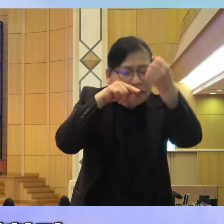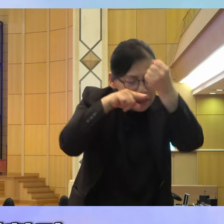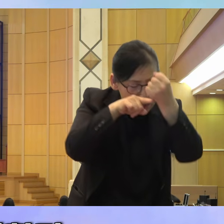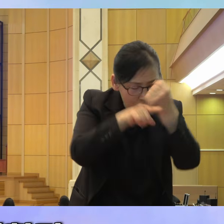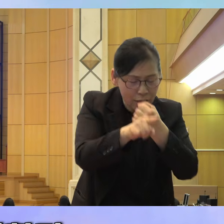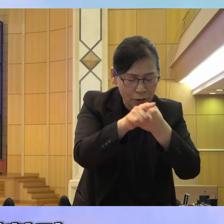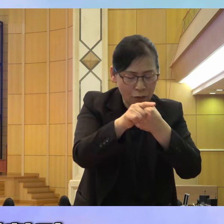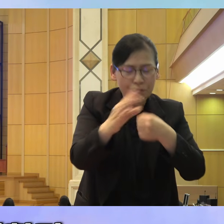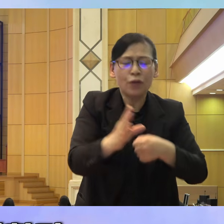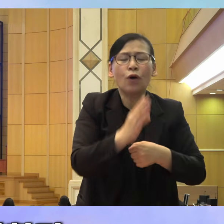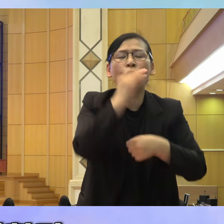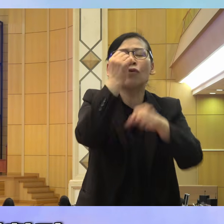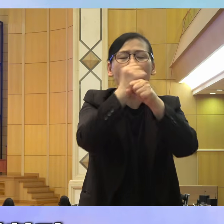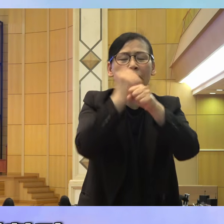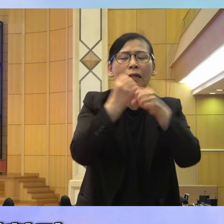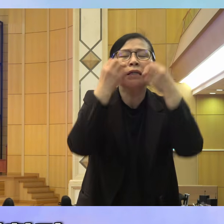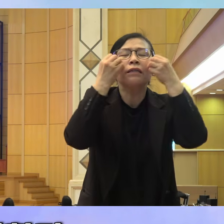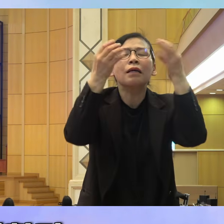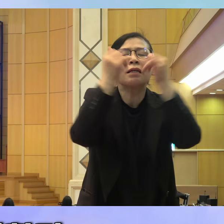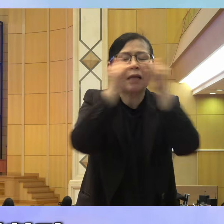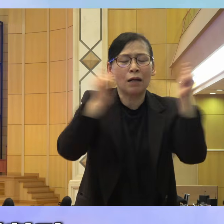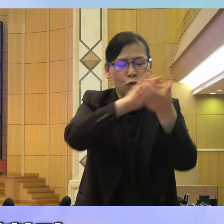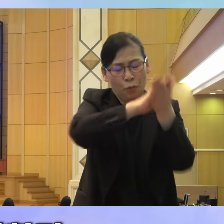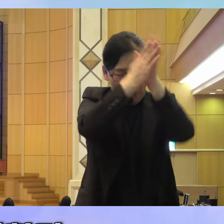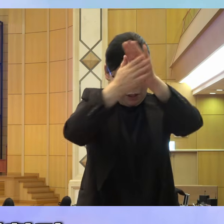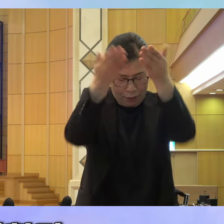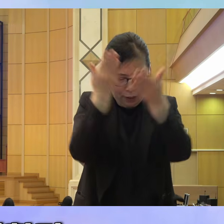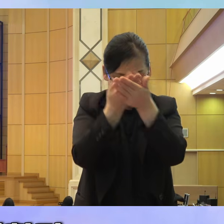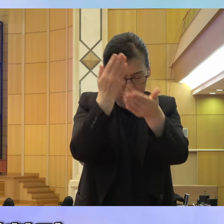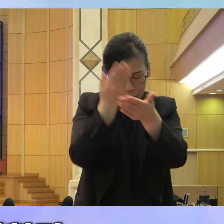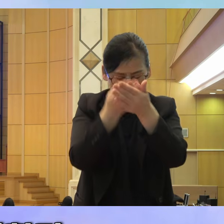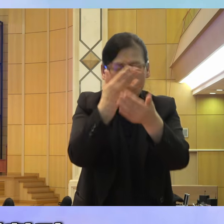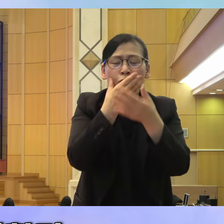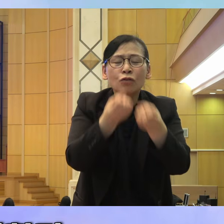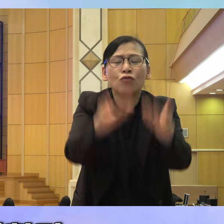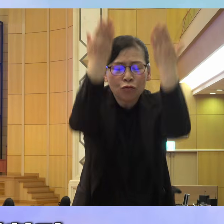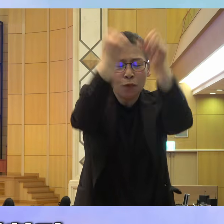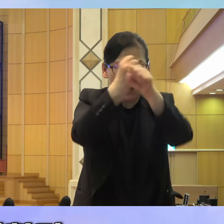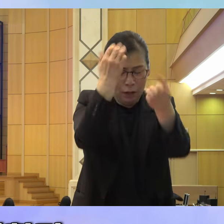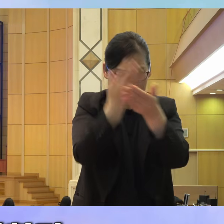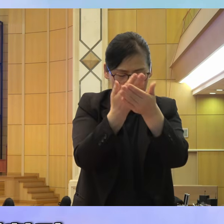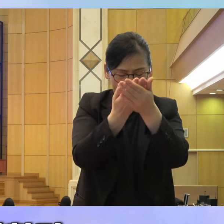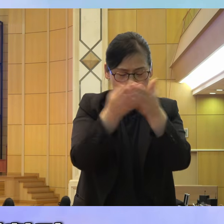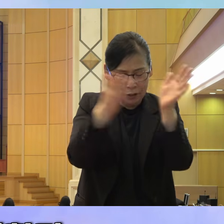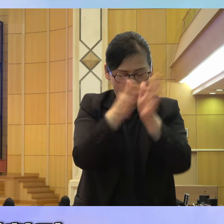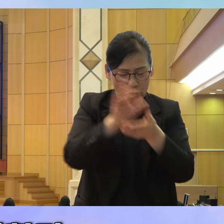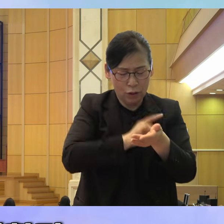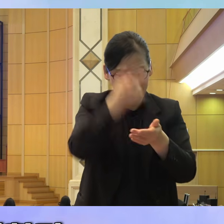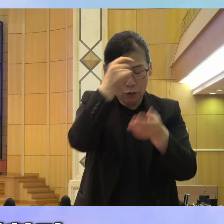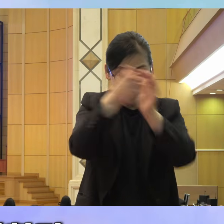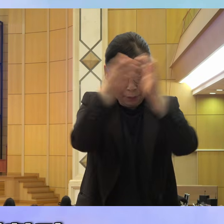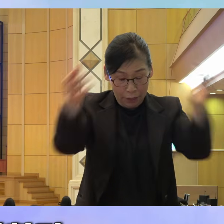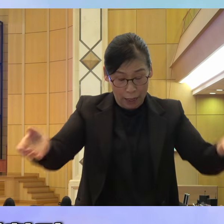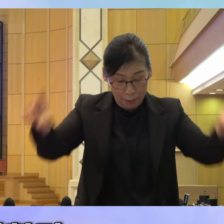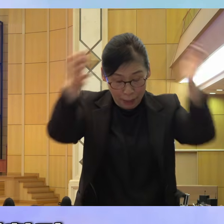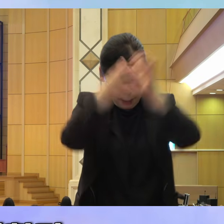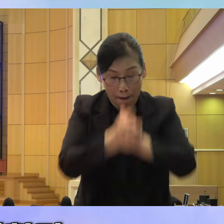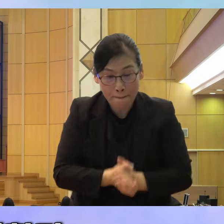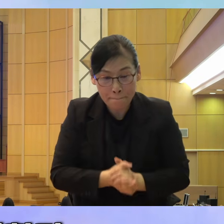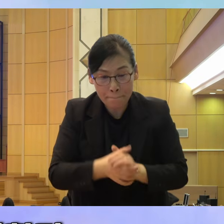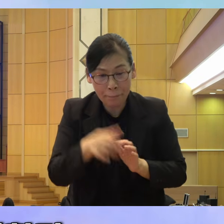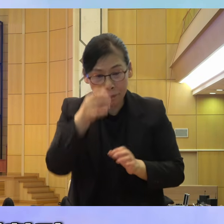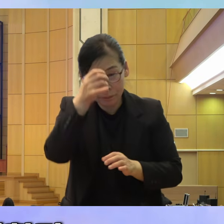진리로 거룩하게 새 사람이 되게 하옵소서. 축복하옵소서. 예수님 이름으로 기도하옵나이다.